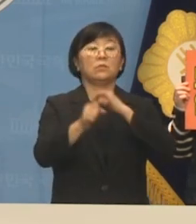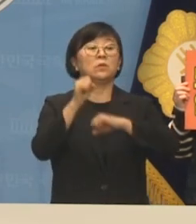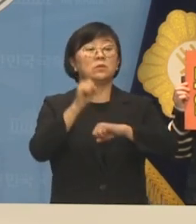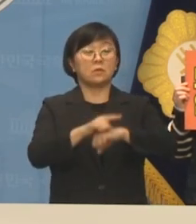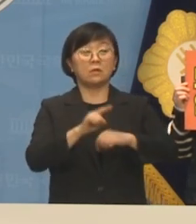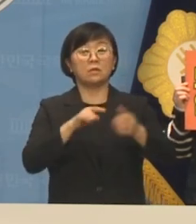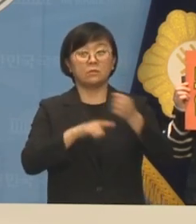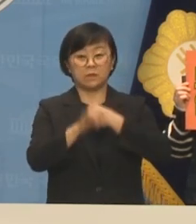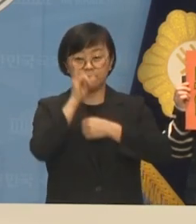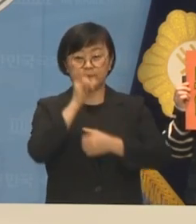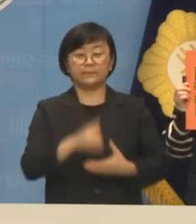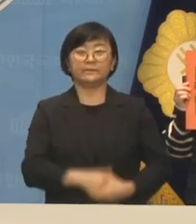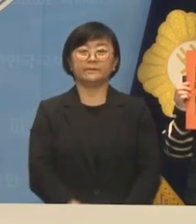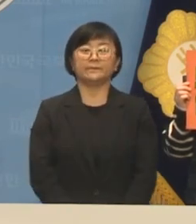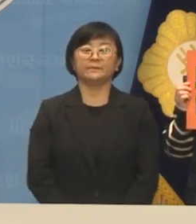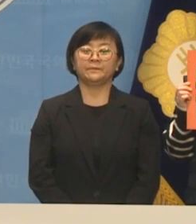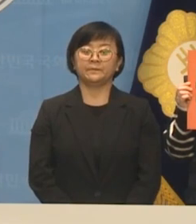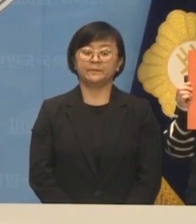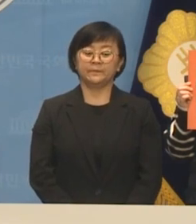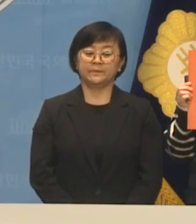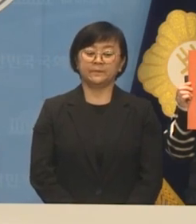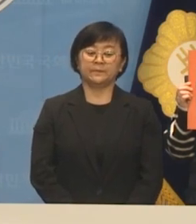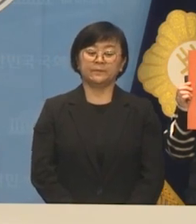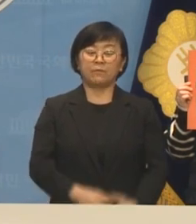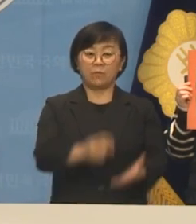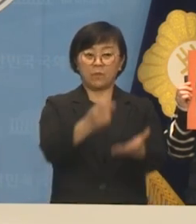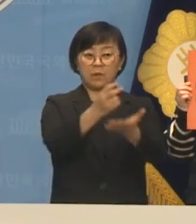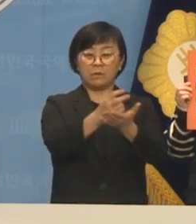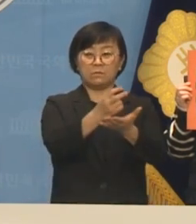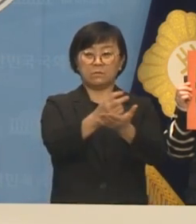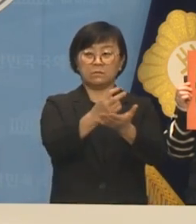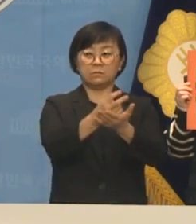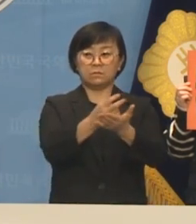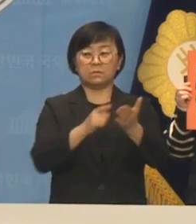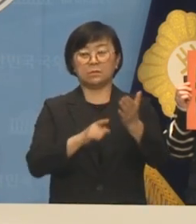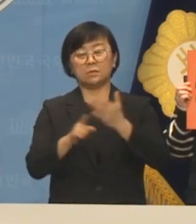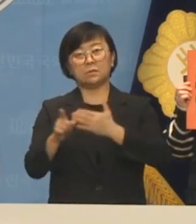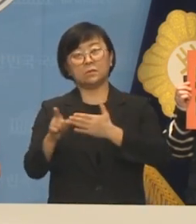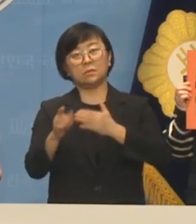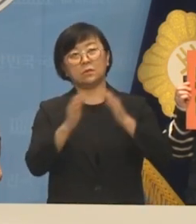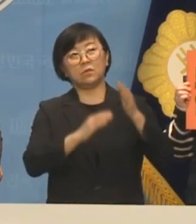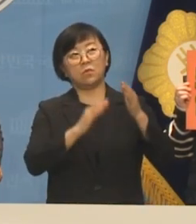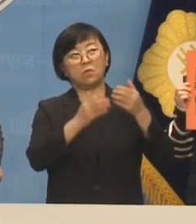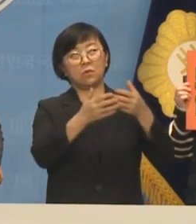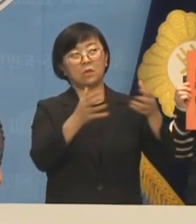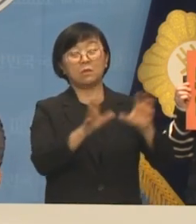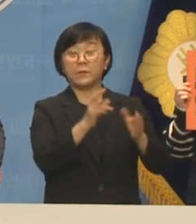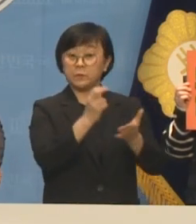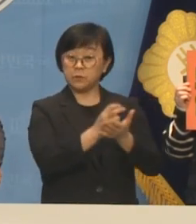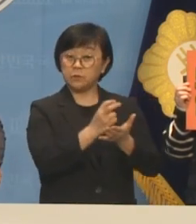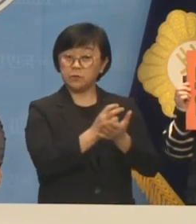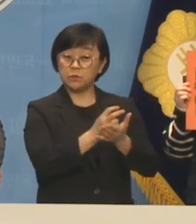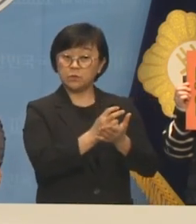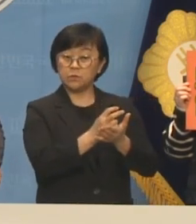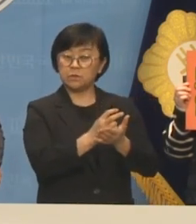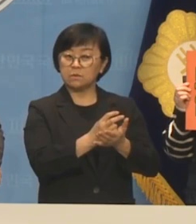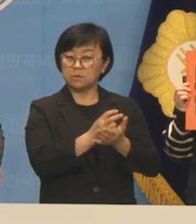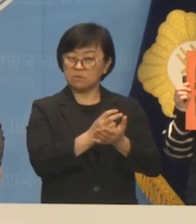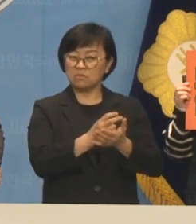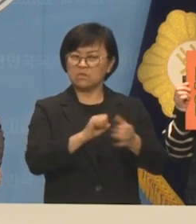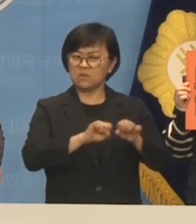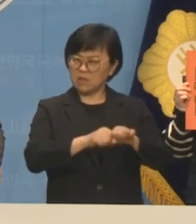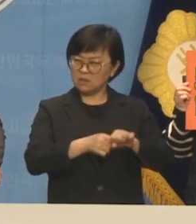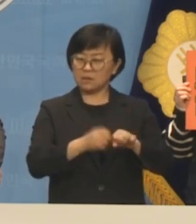의미를 가진다고 할 것입니다. 그래서 법으로는 기타 공공기관 같은 경우는 법적으로는 강제